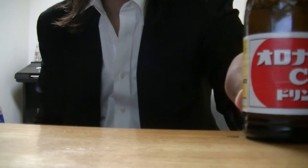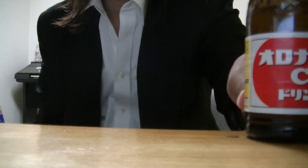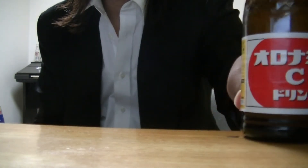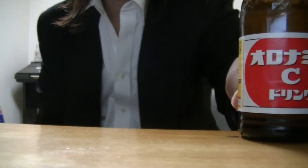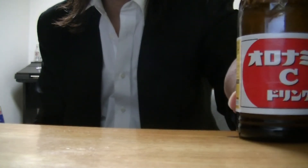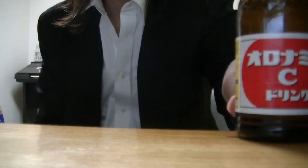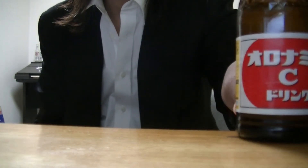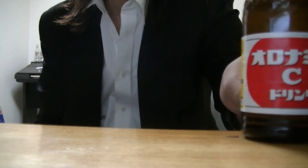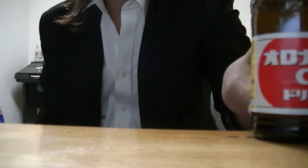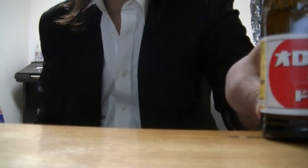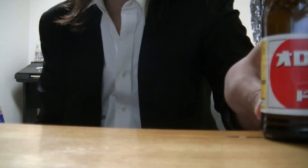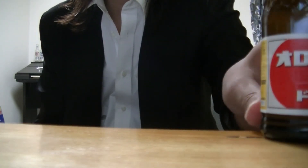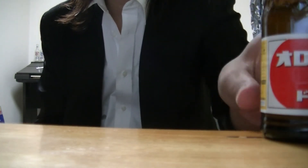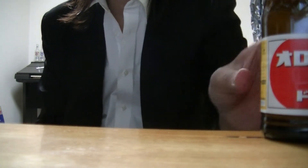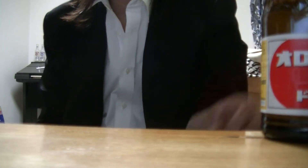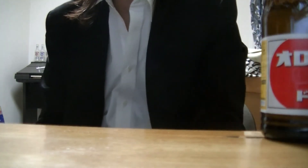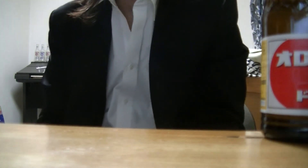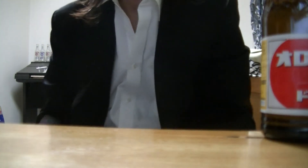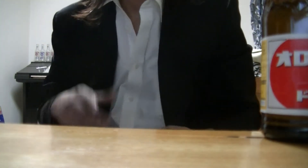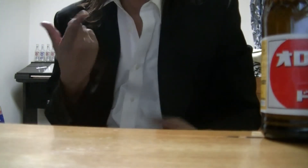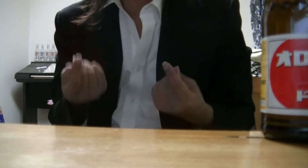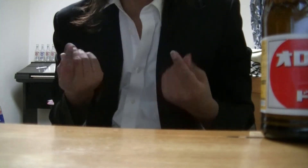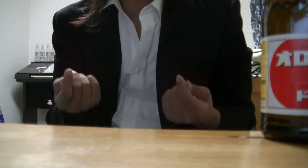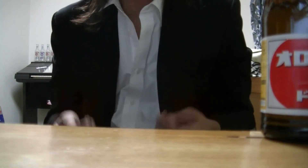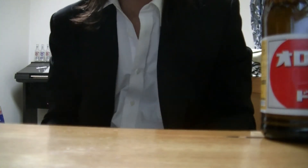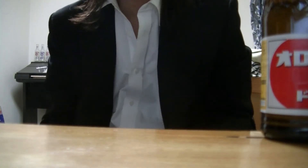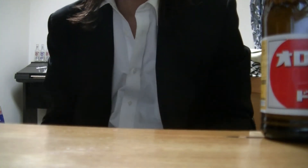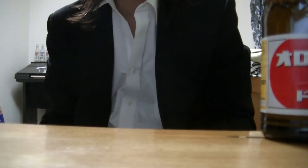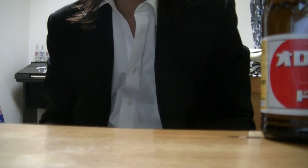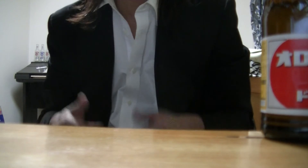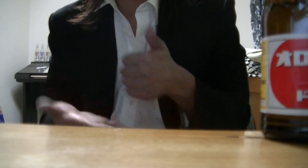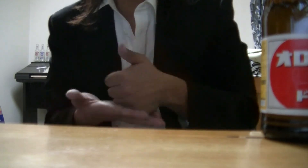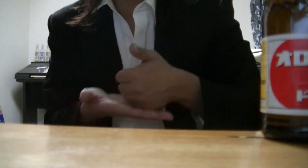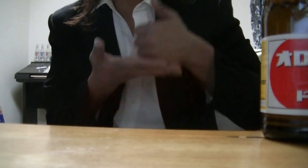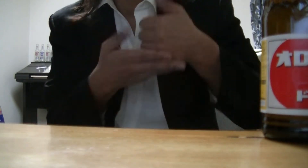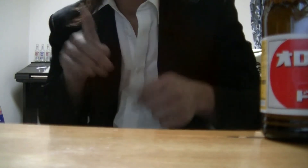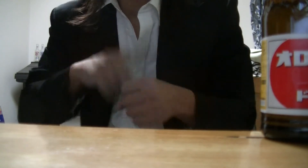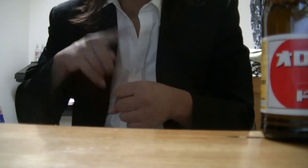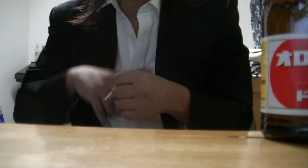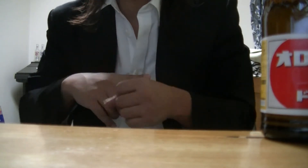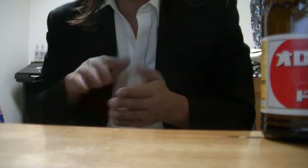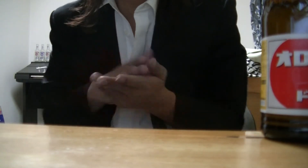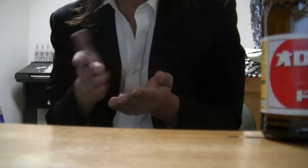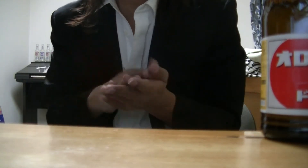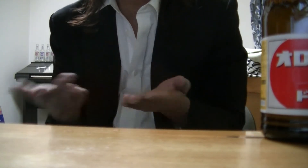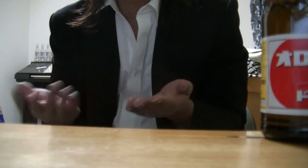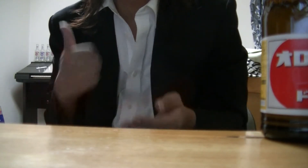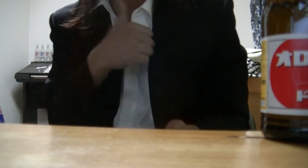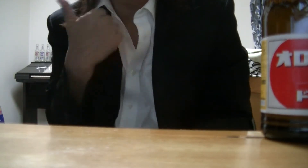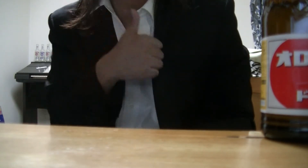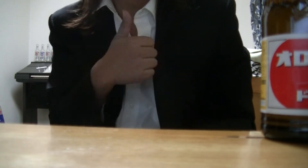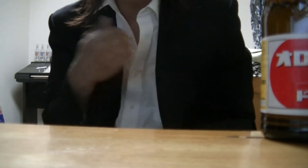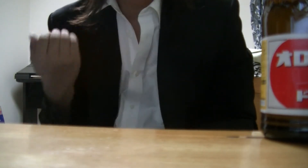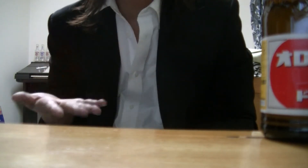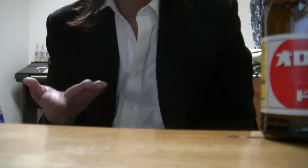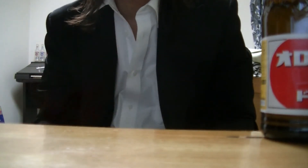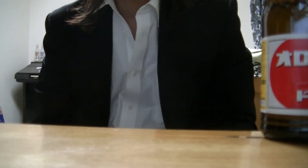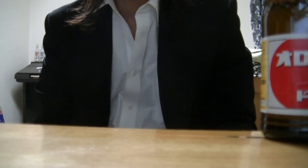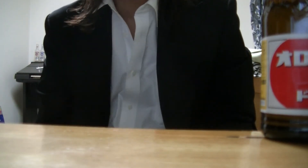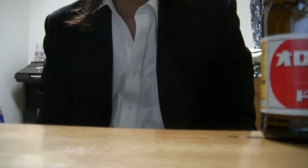その程度でいいですか？いいですね。で、店長として読むのにおすすめの本っていう考え方でいいんだっけ？店長、それは